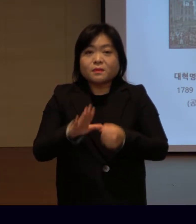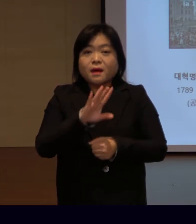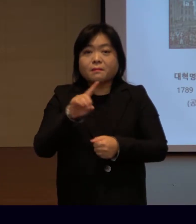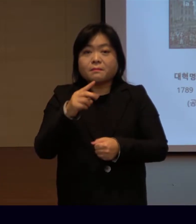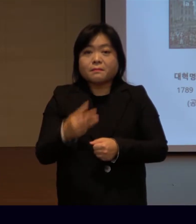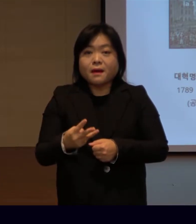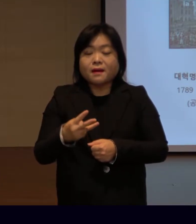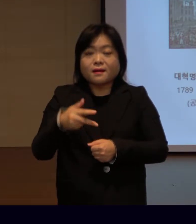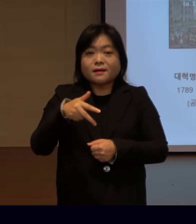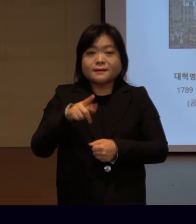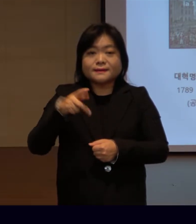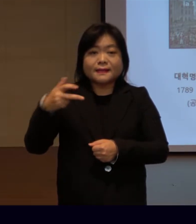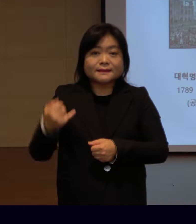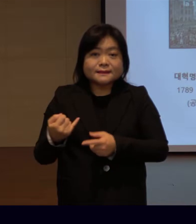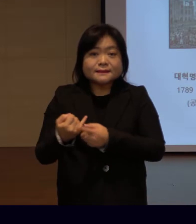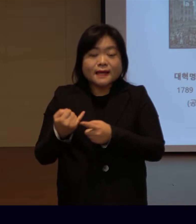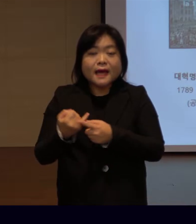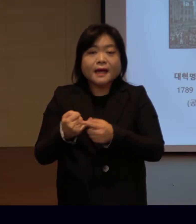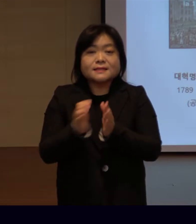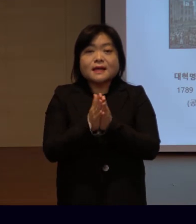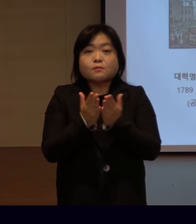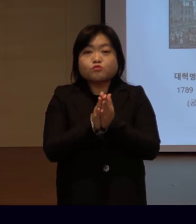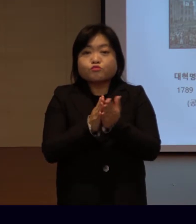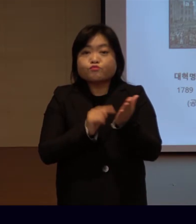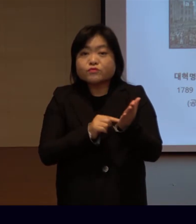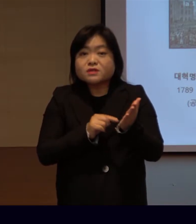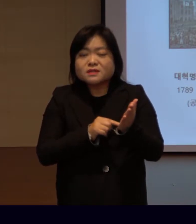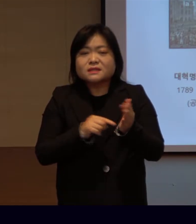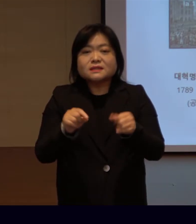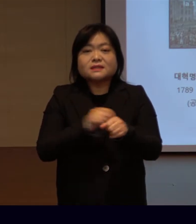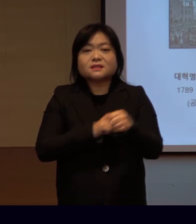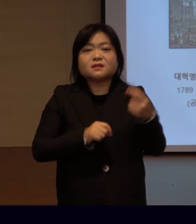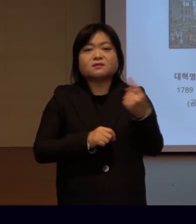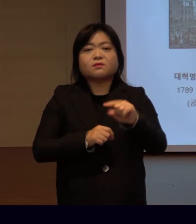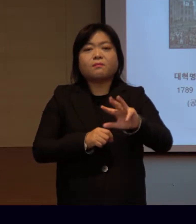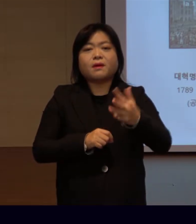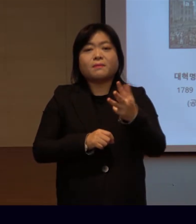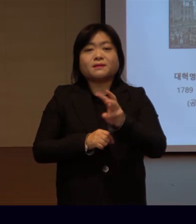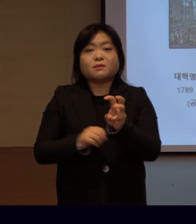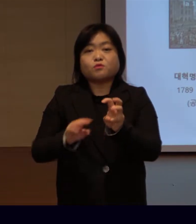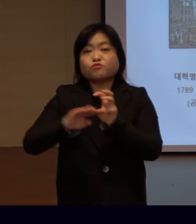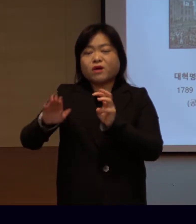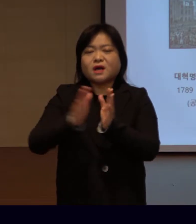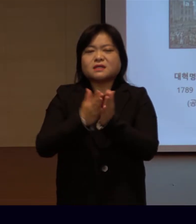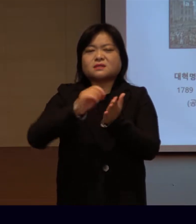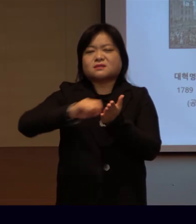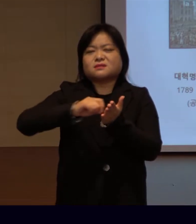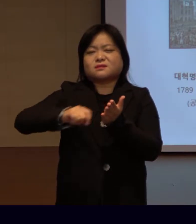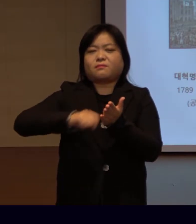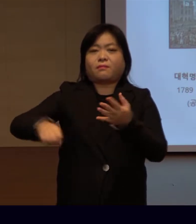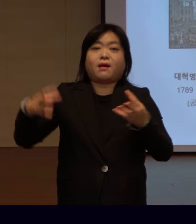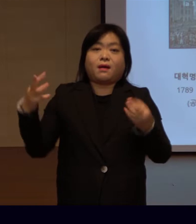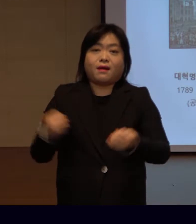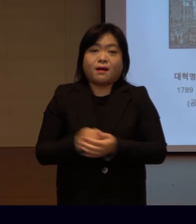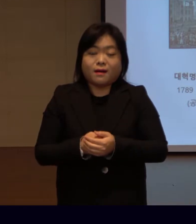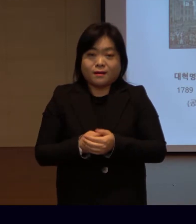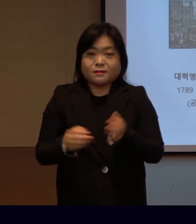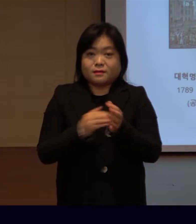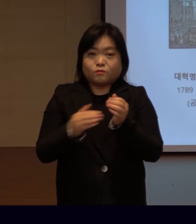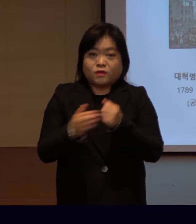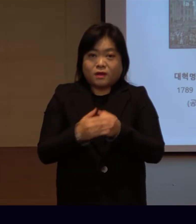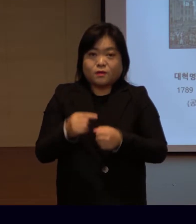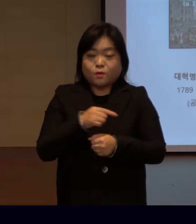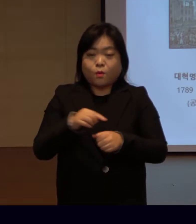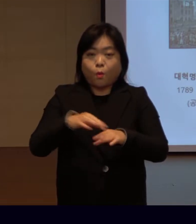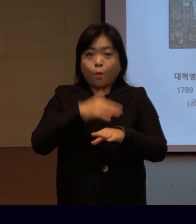발자크란 작가의 작품은 특히 1830년 이후에 글을 많이 썼는데, 요